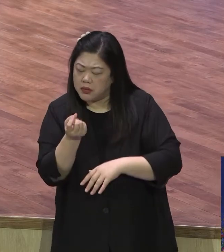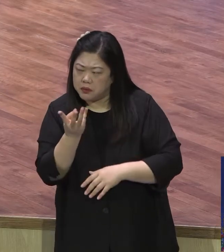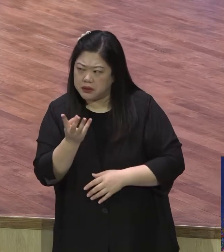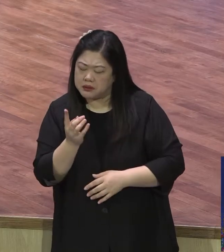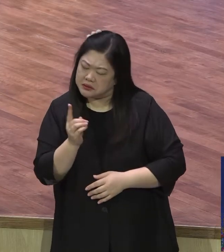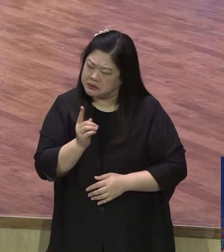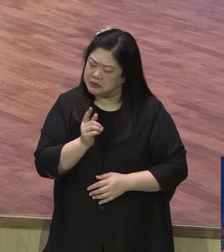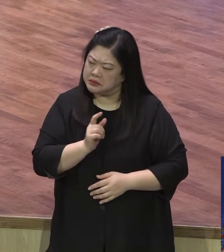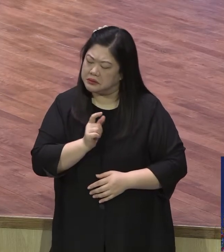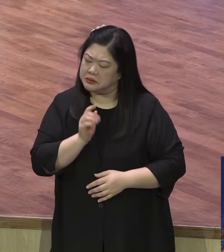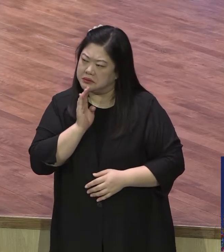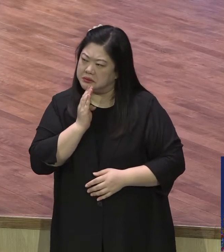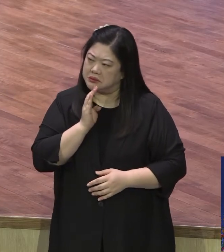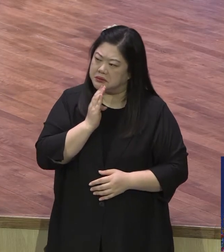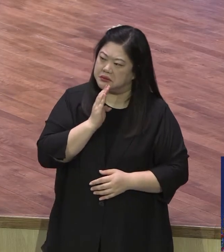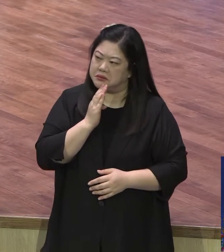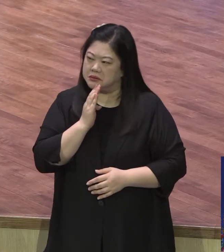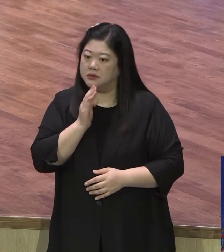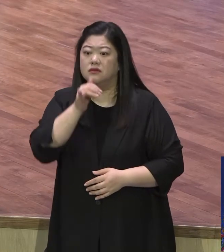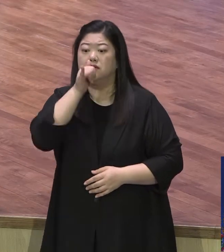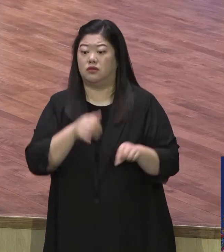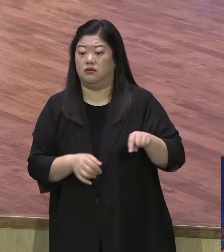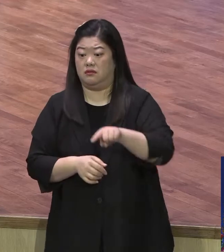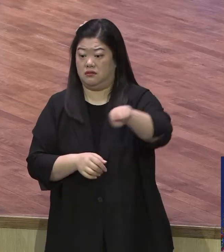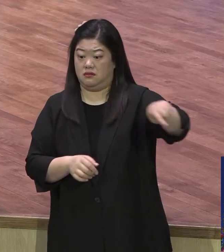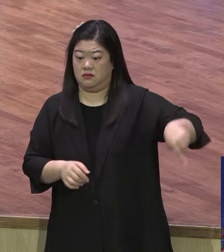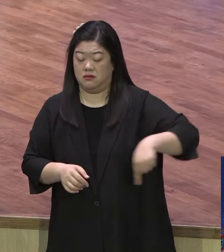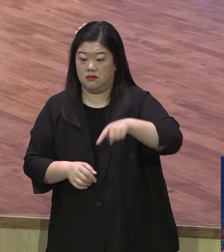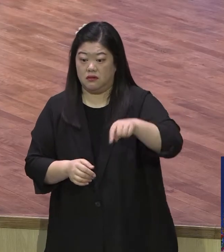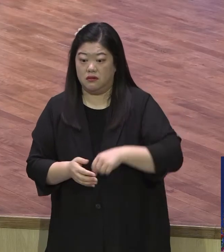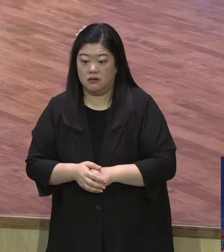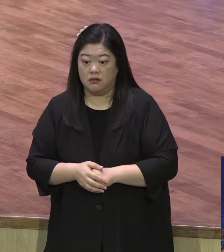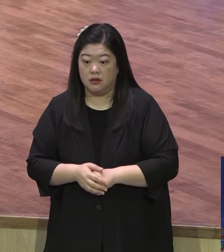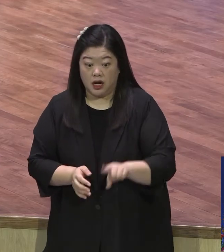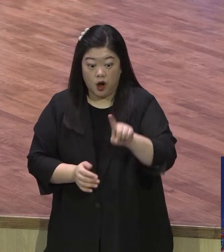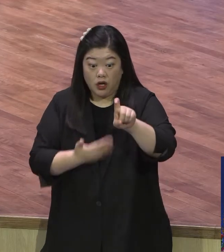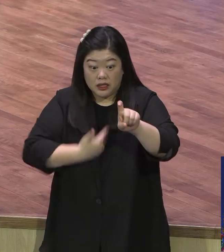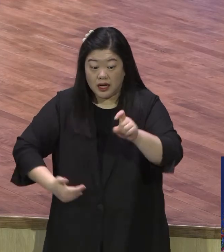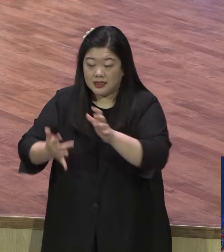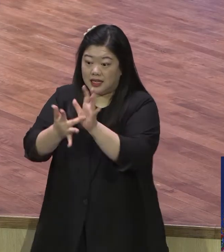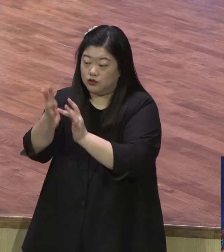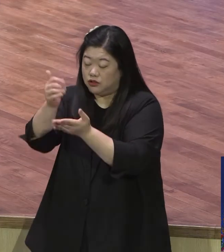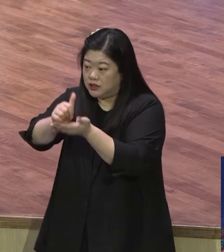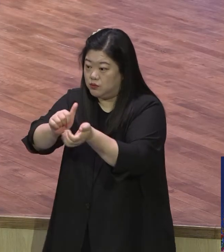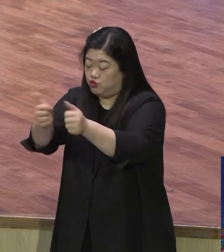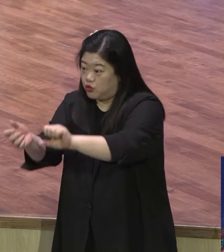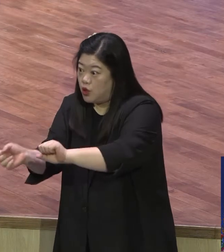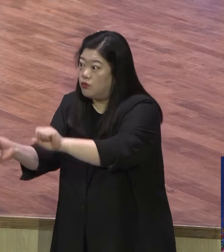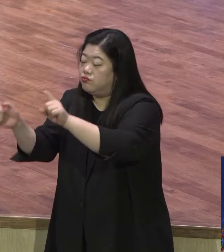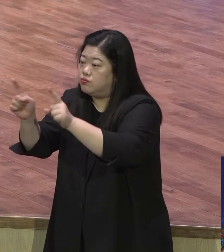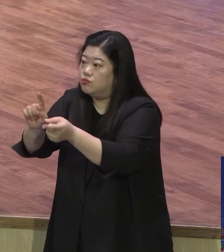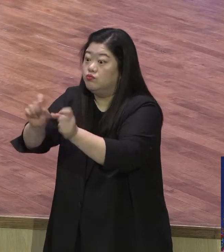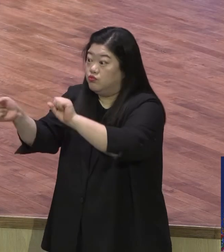11제자 중에 부활하신 예수님을 보고 경비하는데